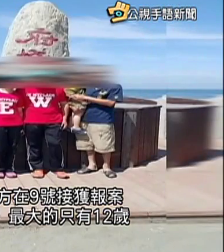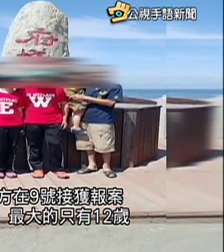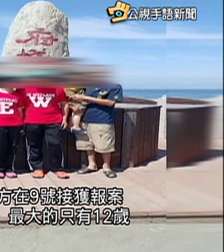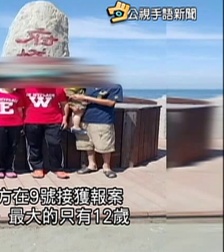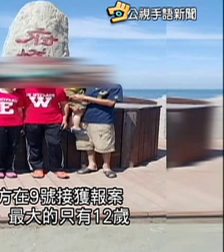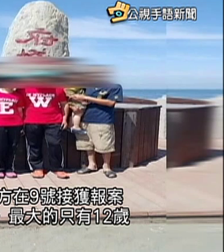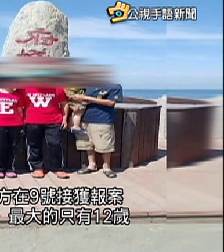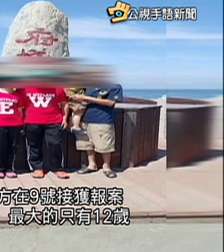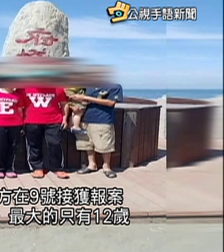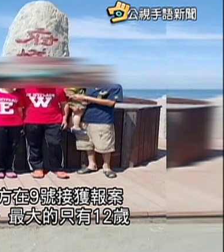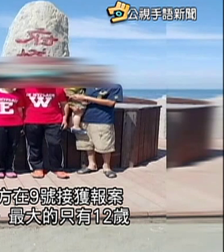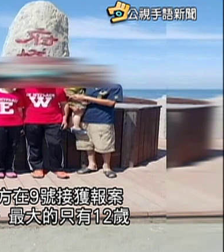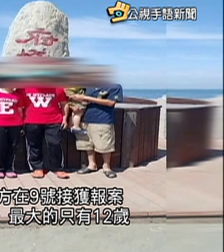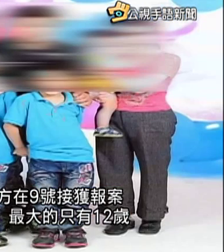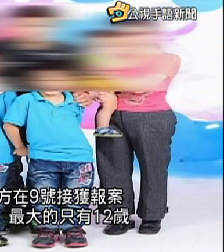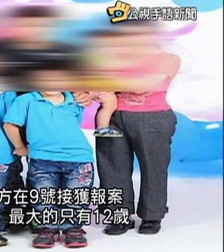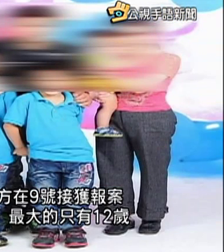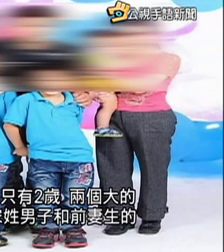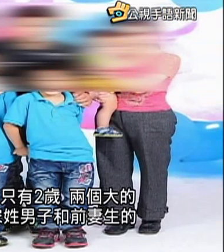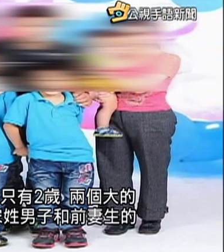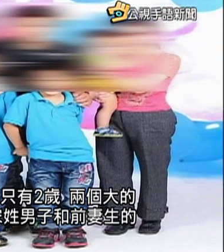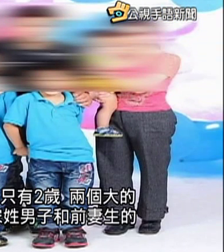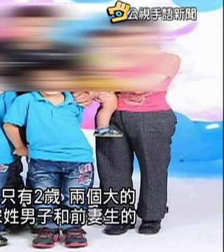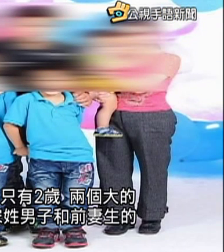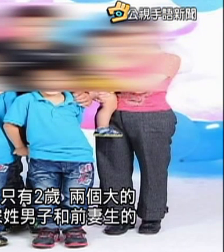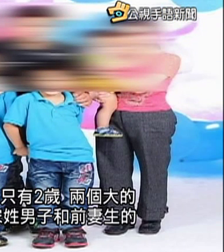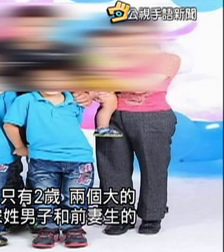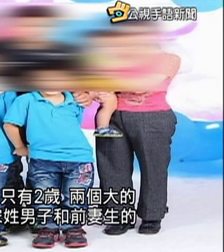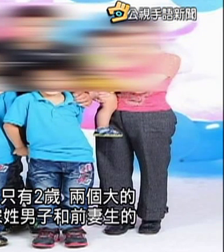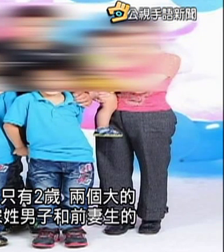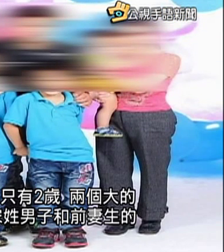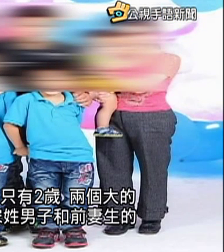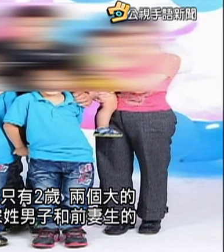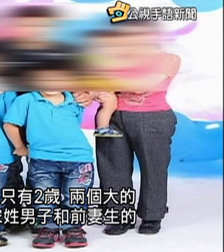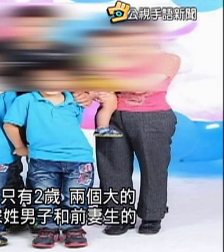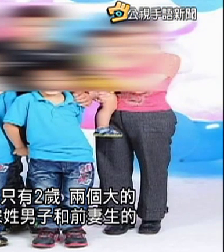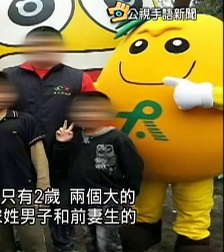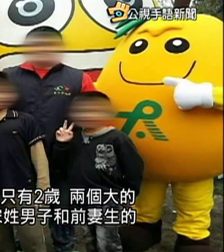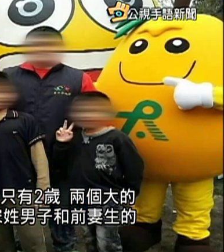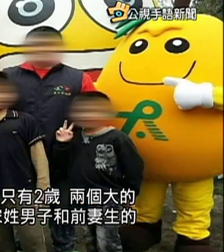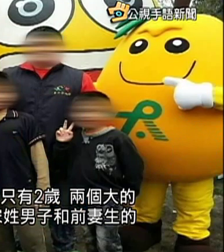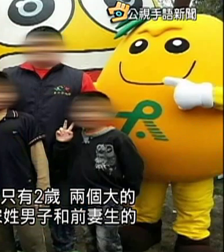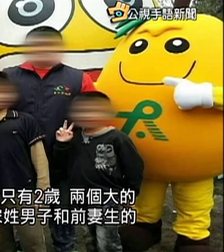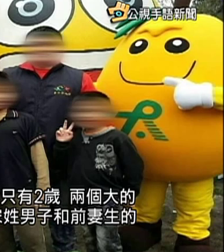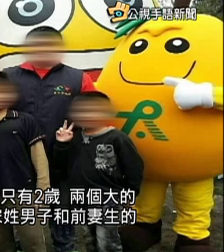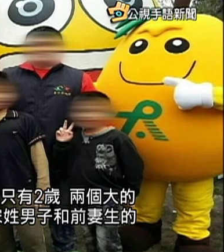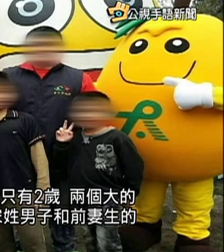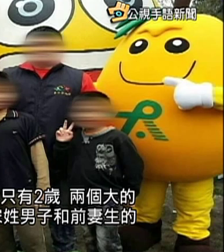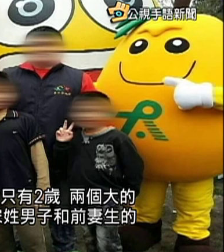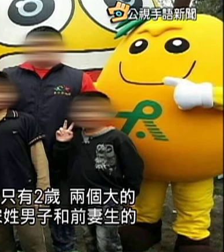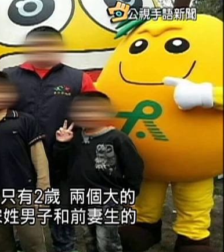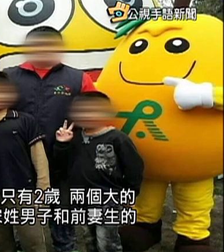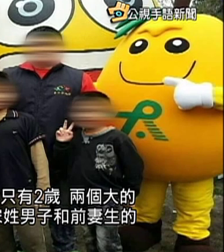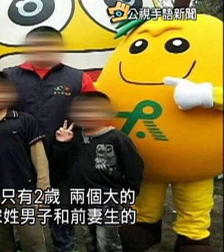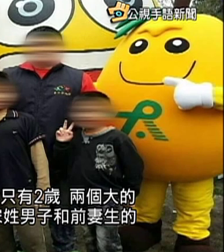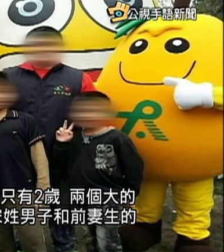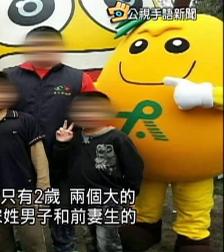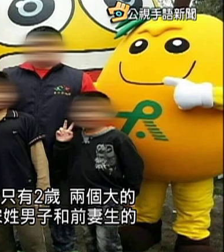大的只有12岁，最小的也只有2岁。2个大的是34岁的宋姓男子和前妻所生